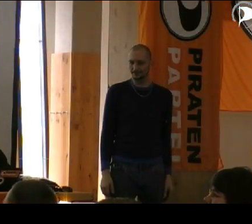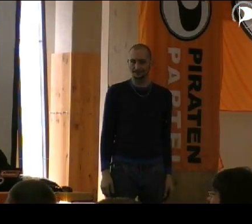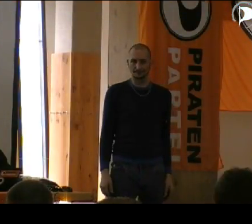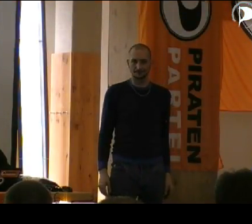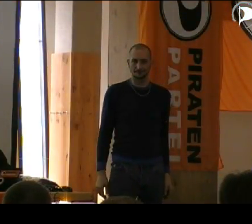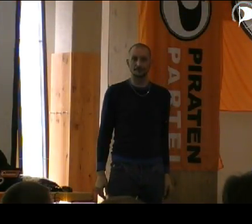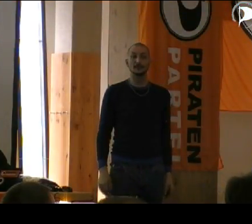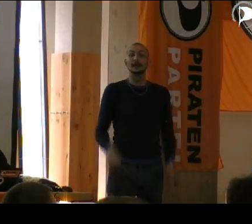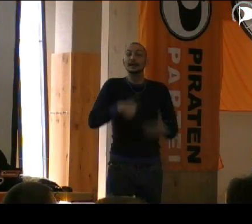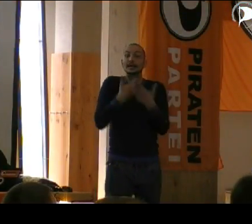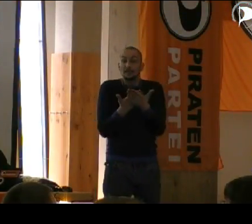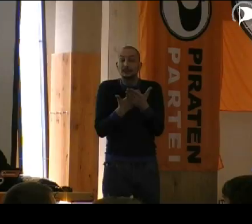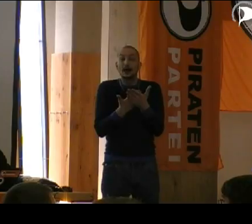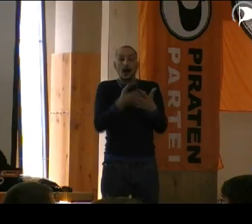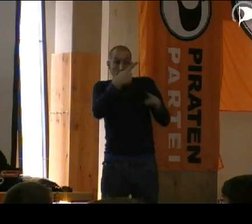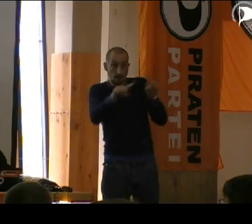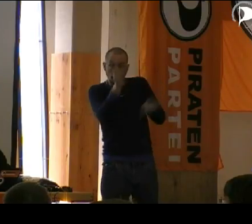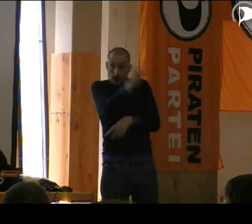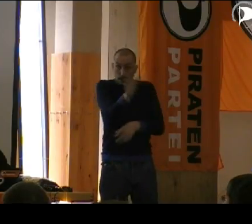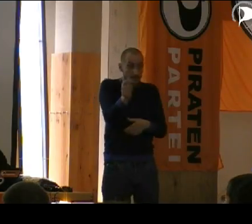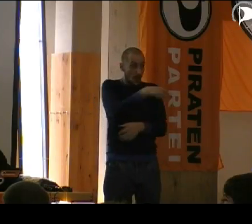gibt es weitere kandidaten